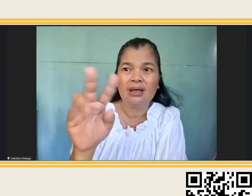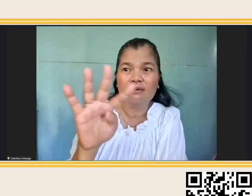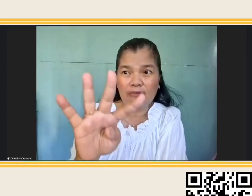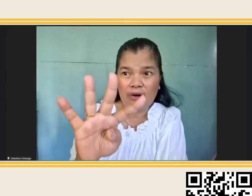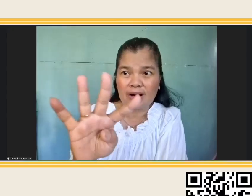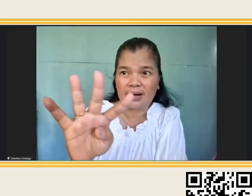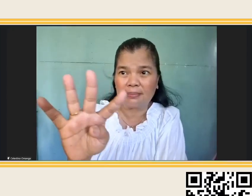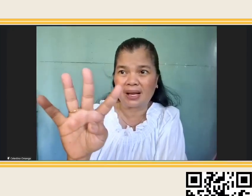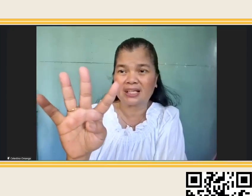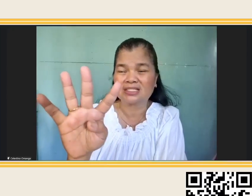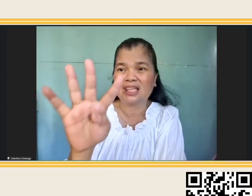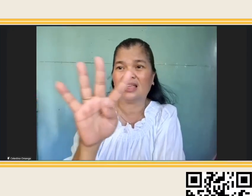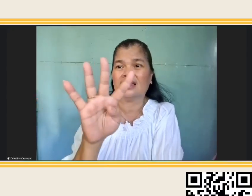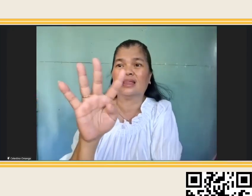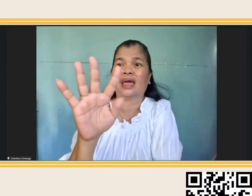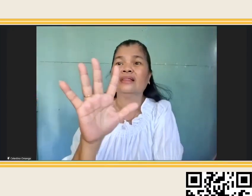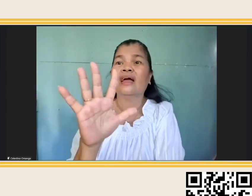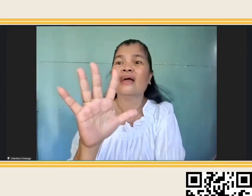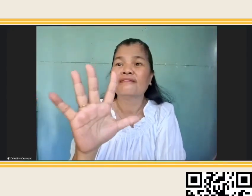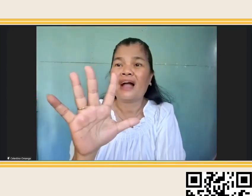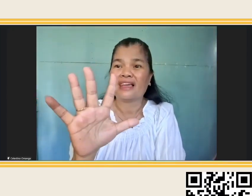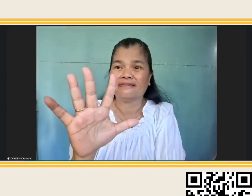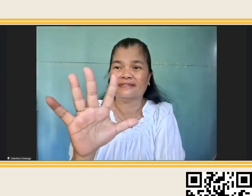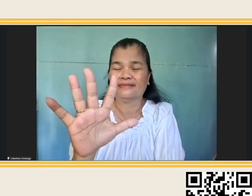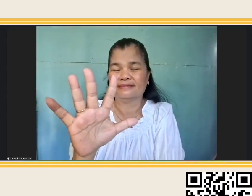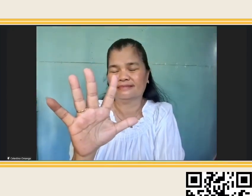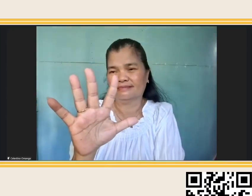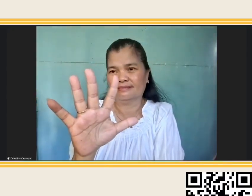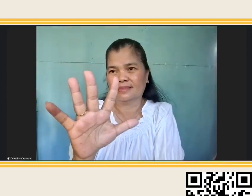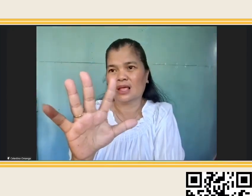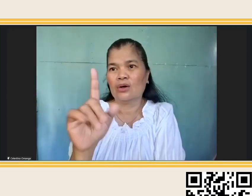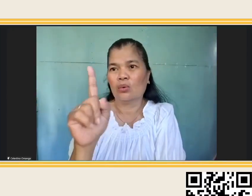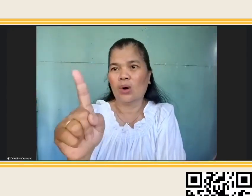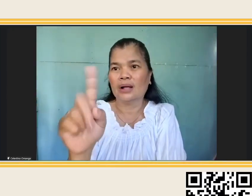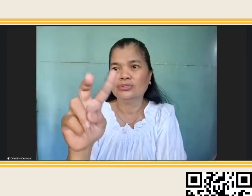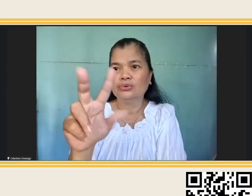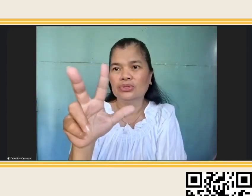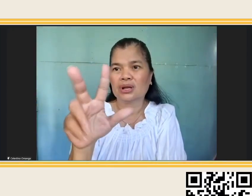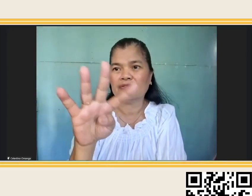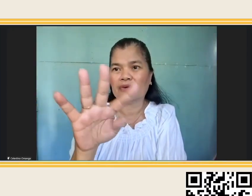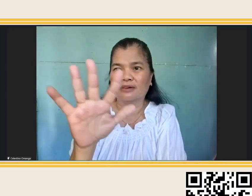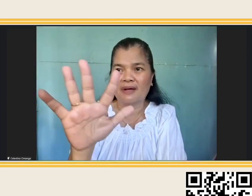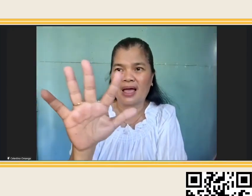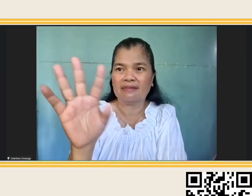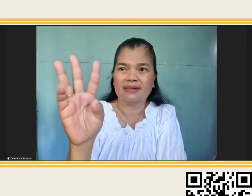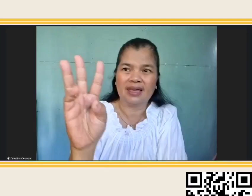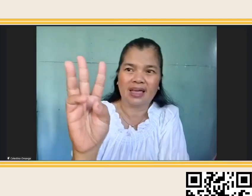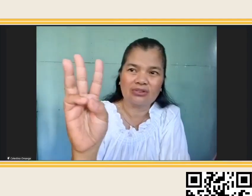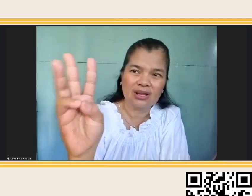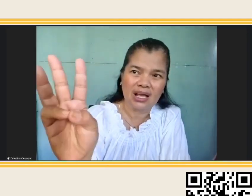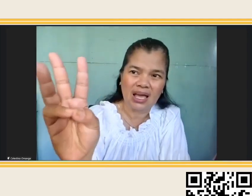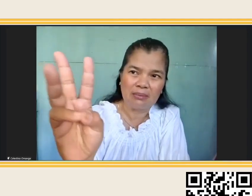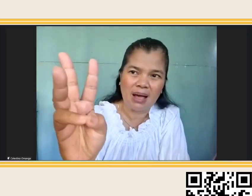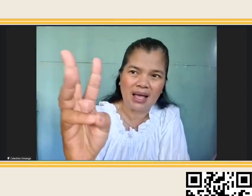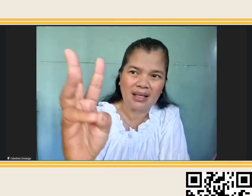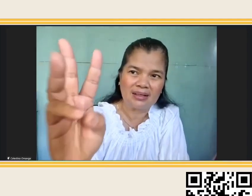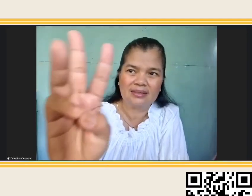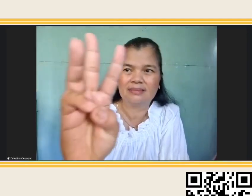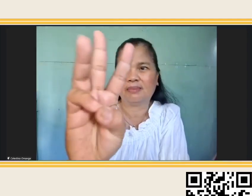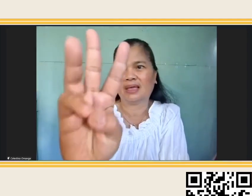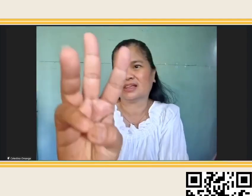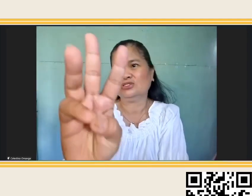3, 4. Parehas din. Then, 5. 1, 2, 3, 4, 5. Ito na yung